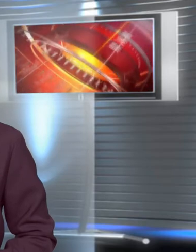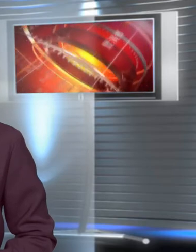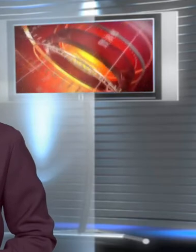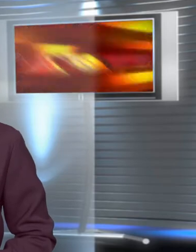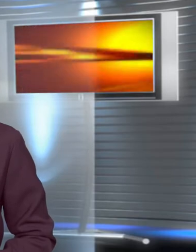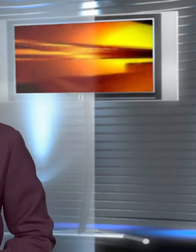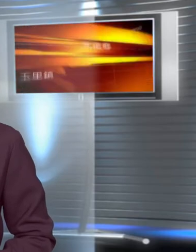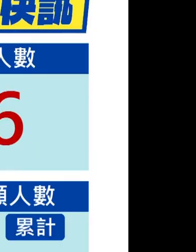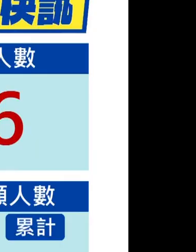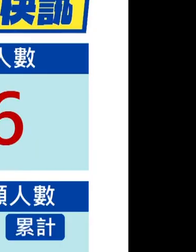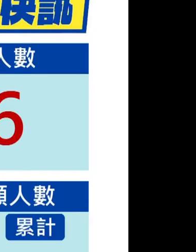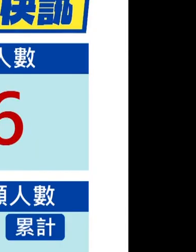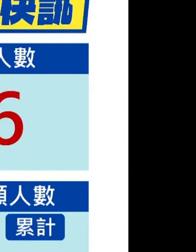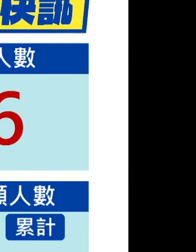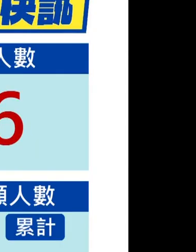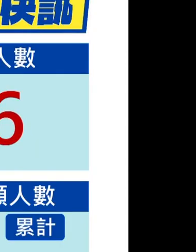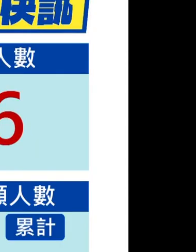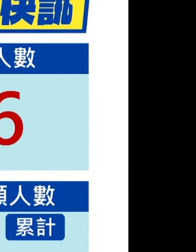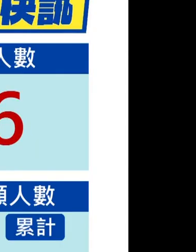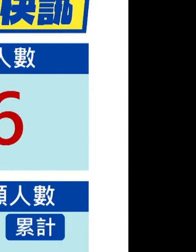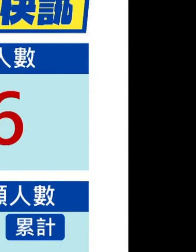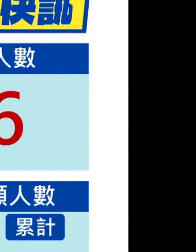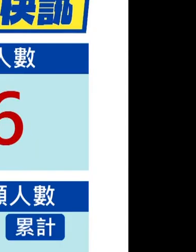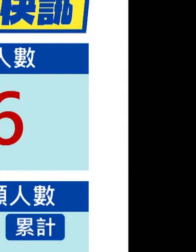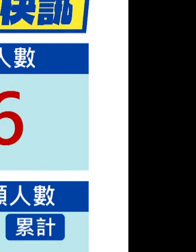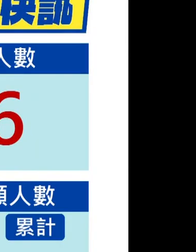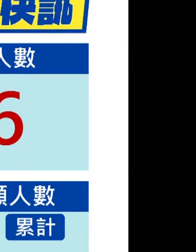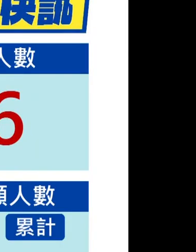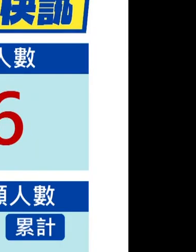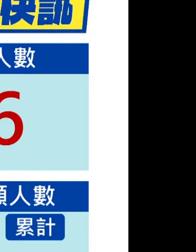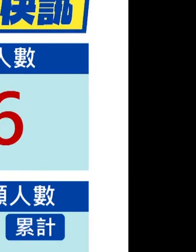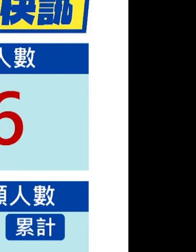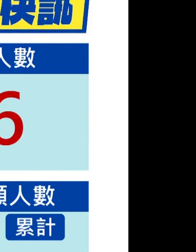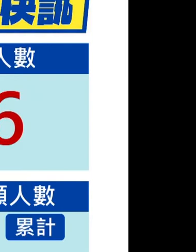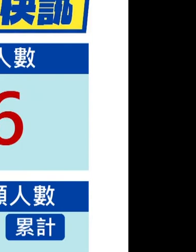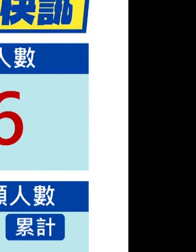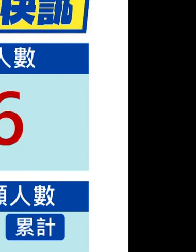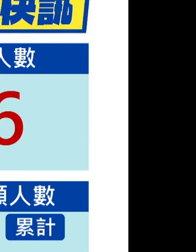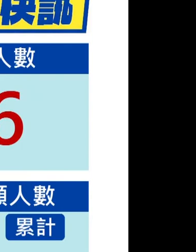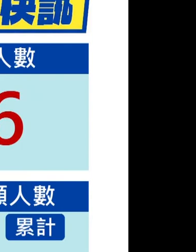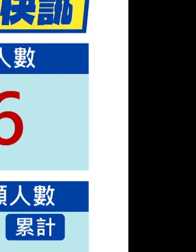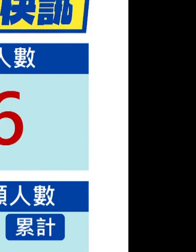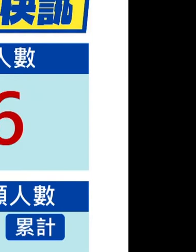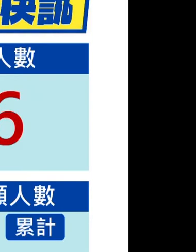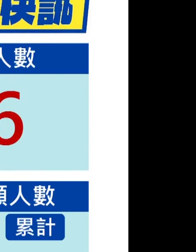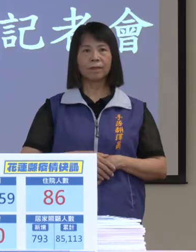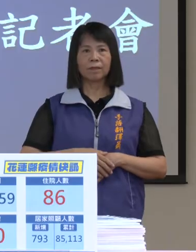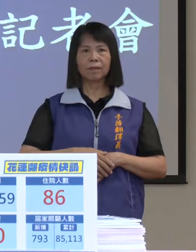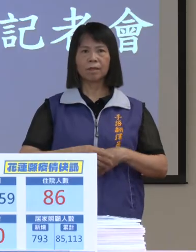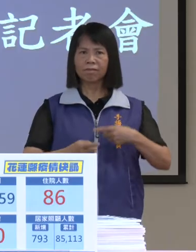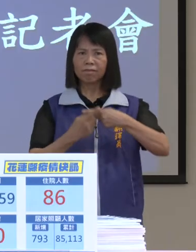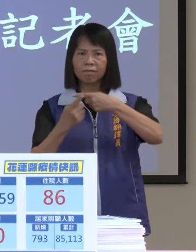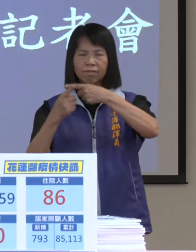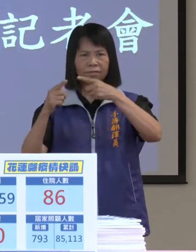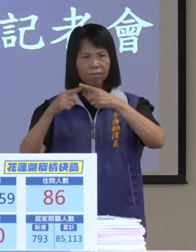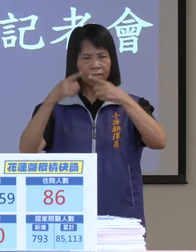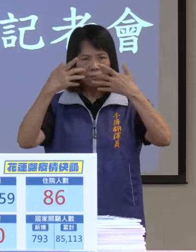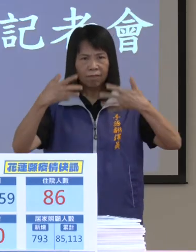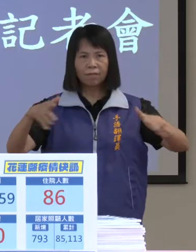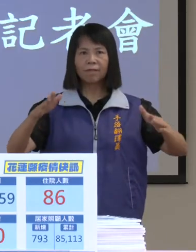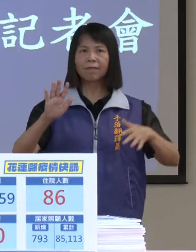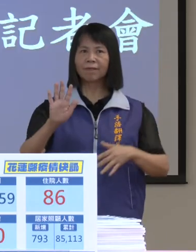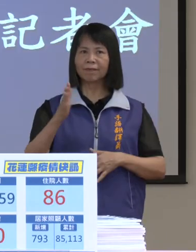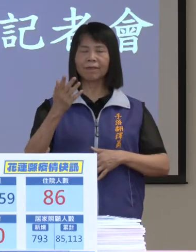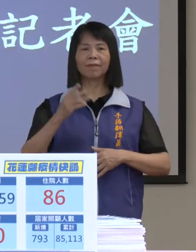实防疫规范。 花莲目前确诊累积确诊数为10万多人，而510位居家隔离